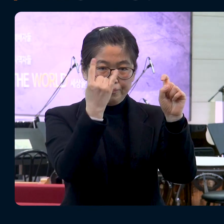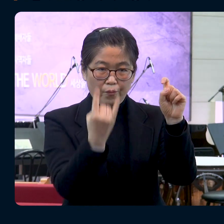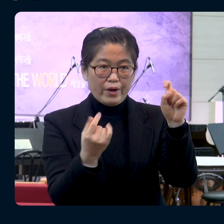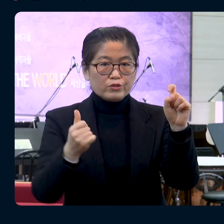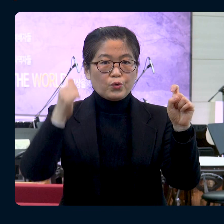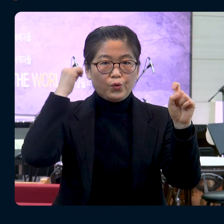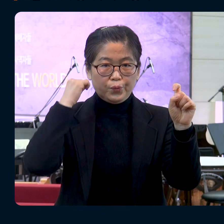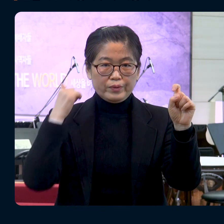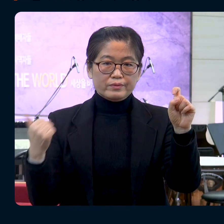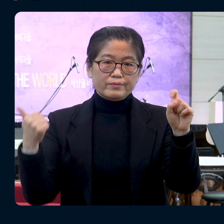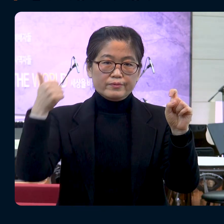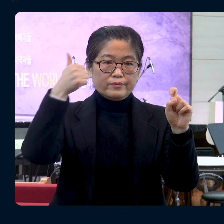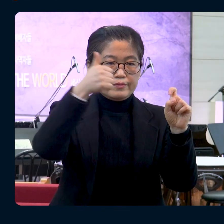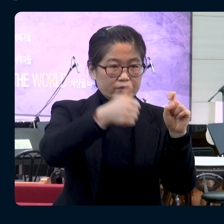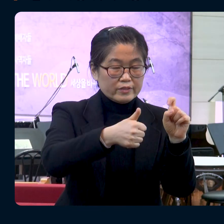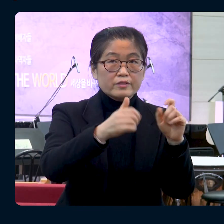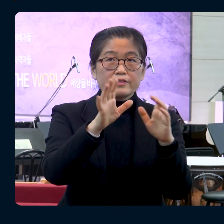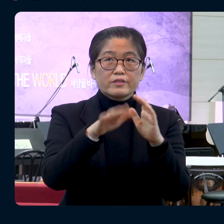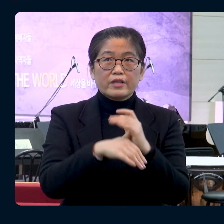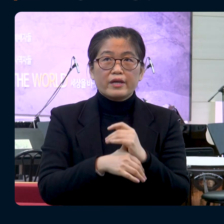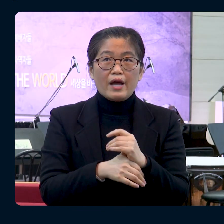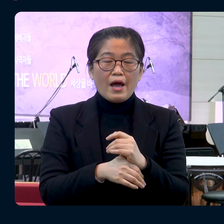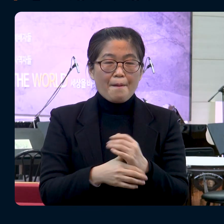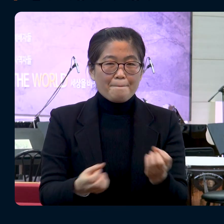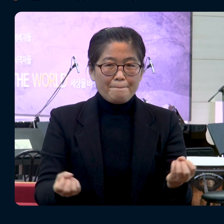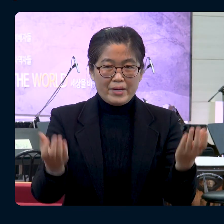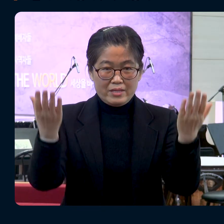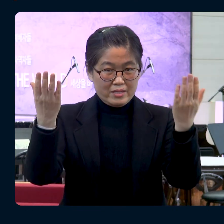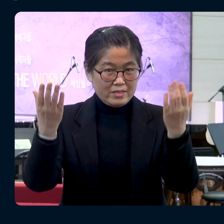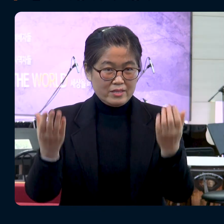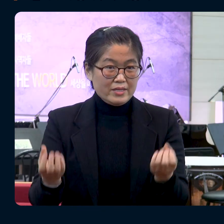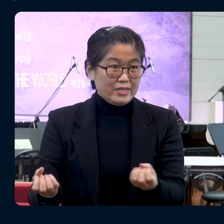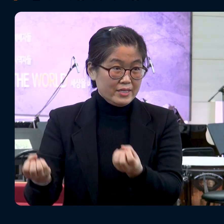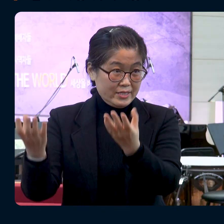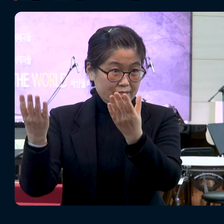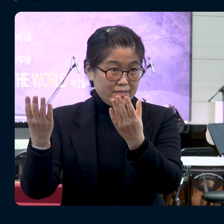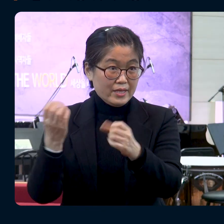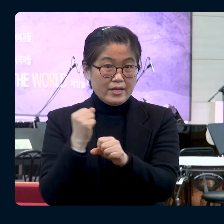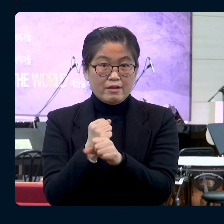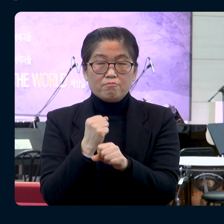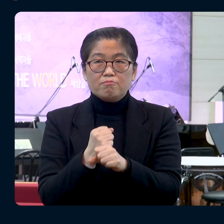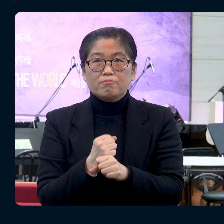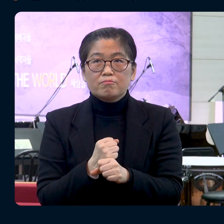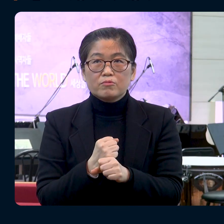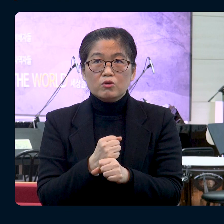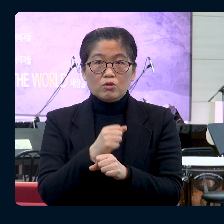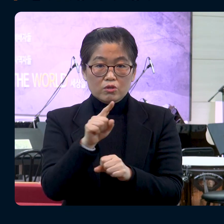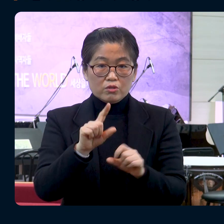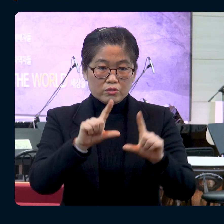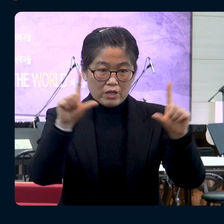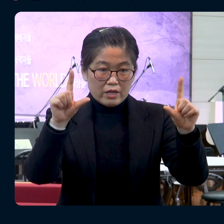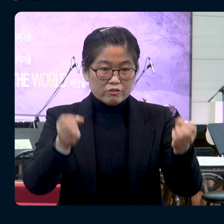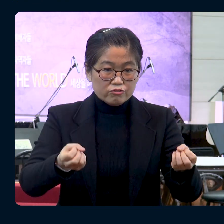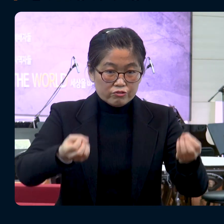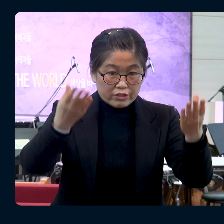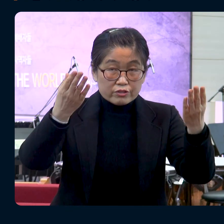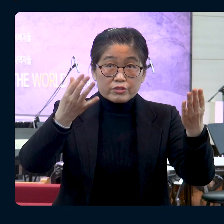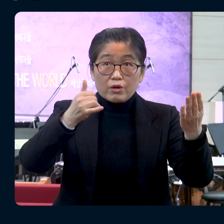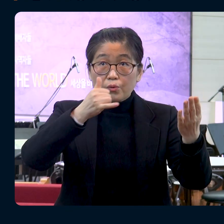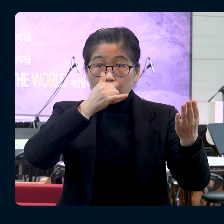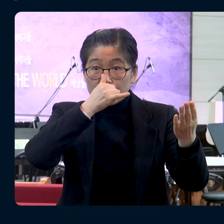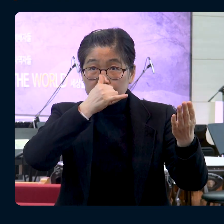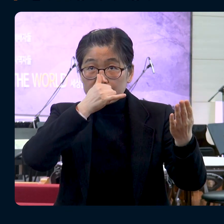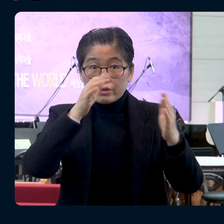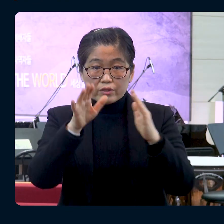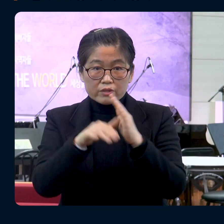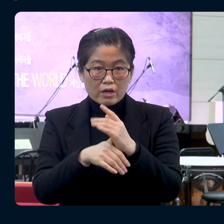졸업식을 매년 같지만 인도하고, 그리고 그때는 좀 파티도 했어요. 크게 잔치도. 그런데 그날 그